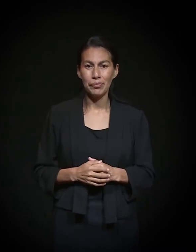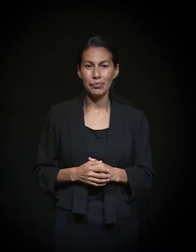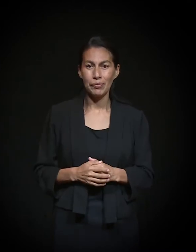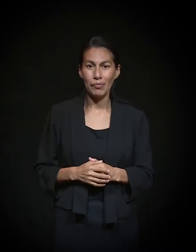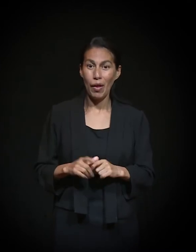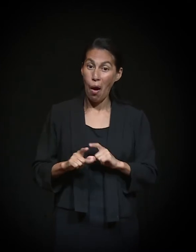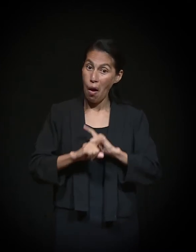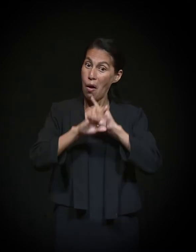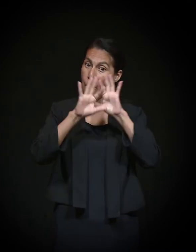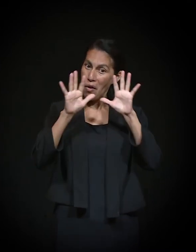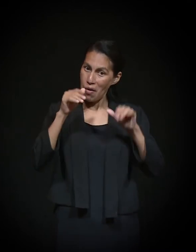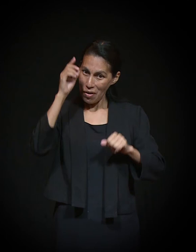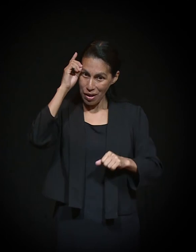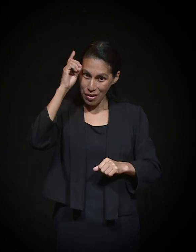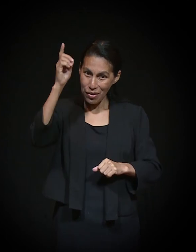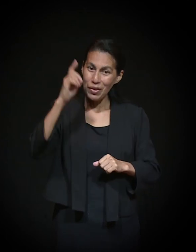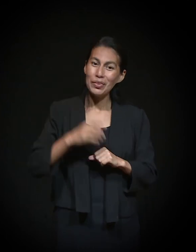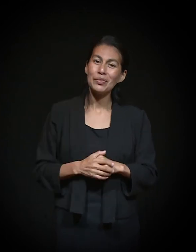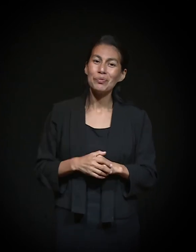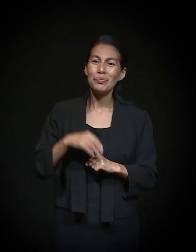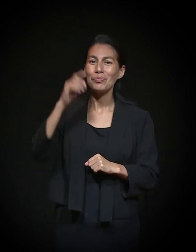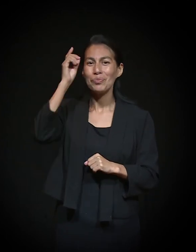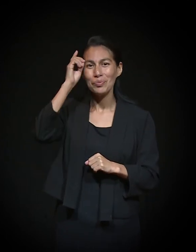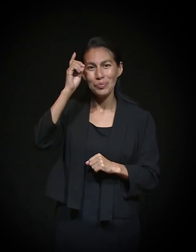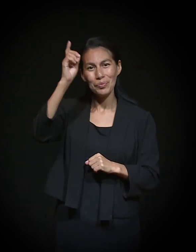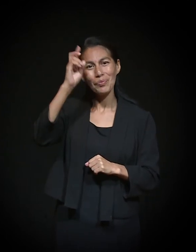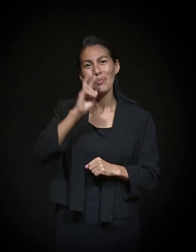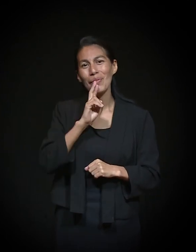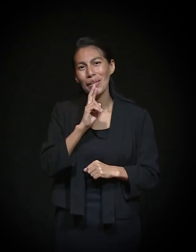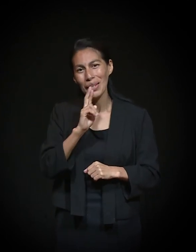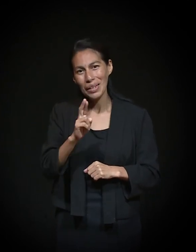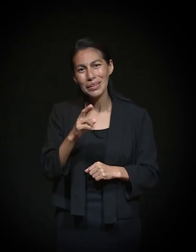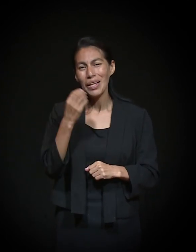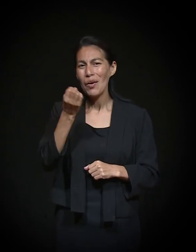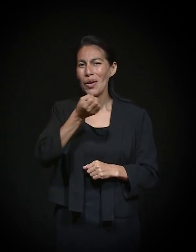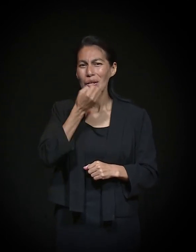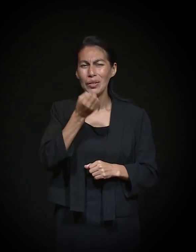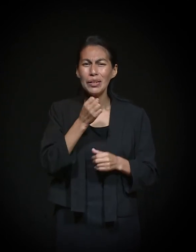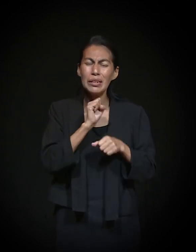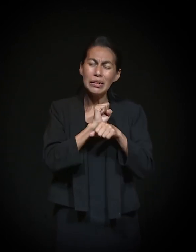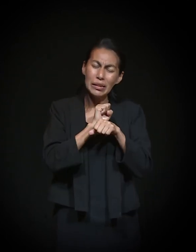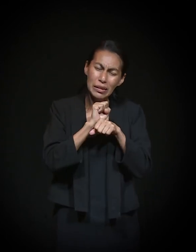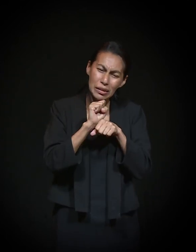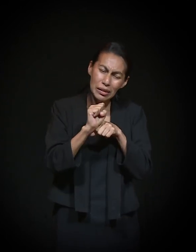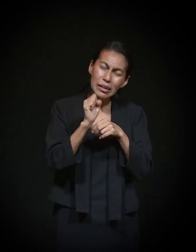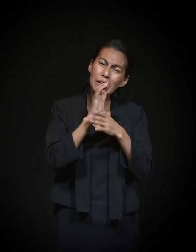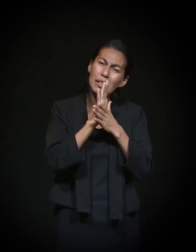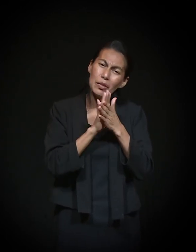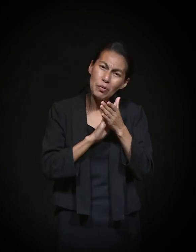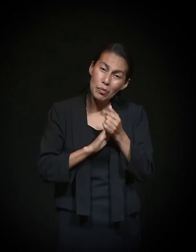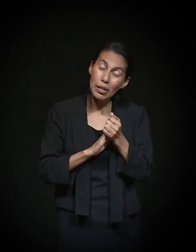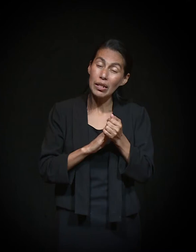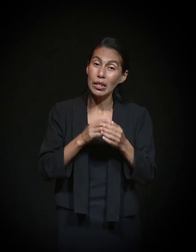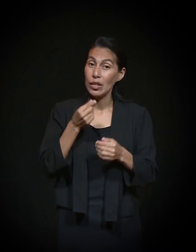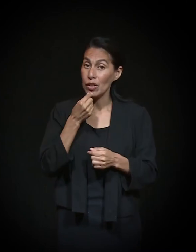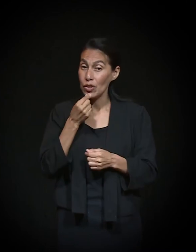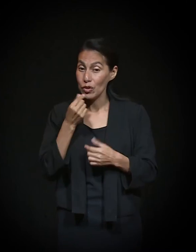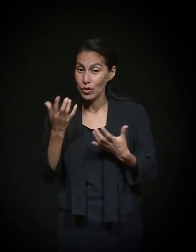Gloria a Dios. Dios contesta y honra las oraciones que sigue a sus familias.